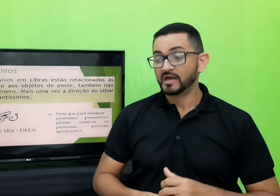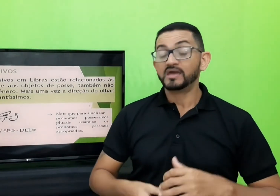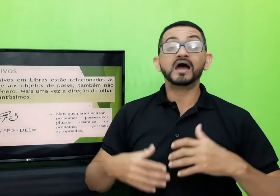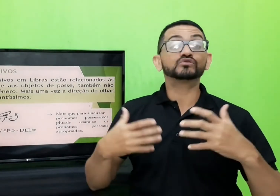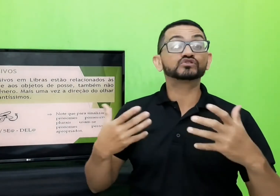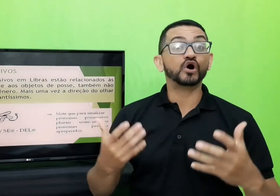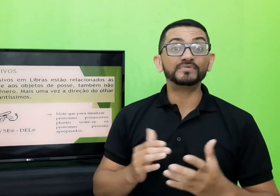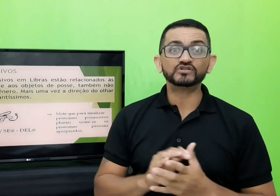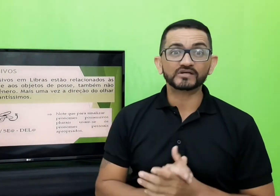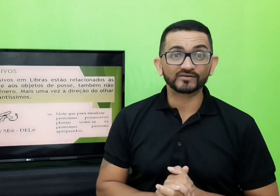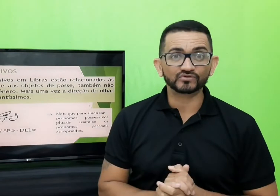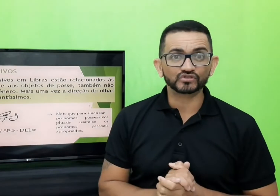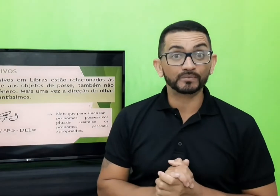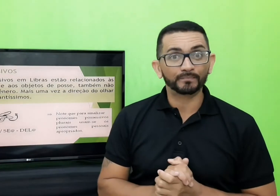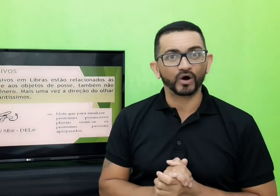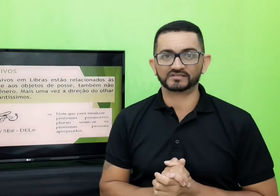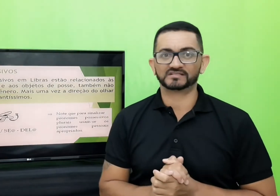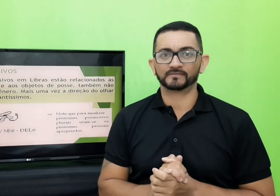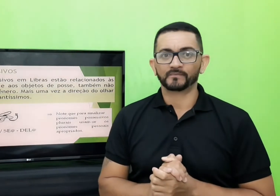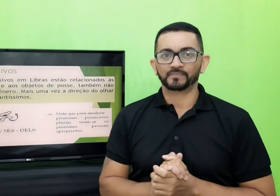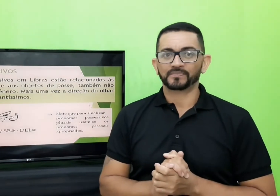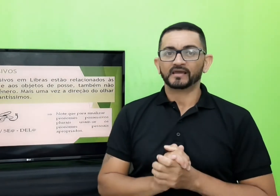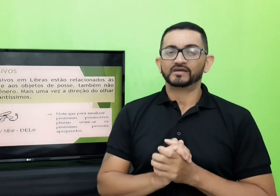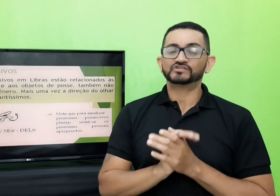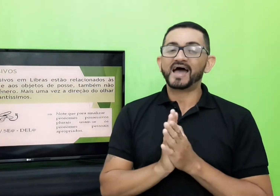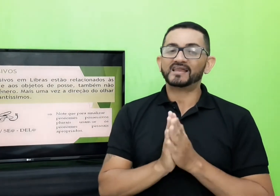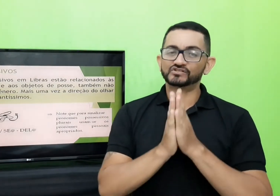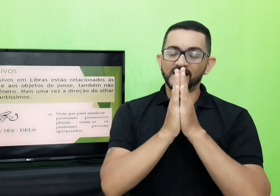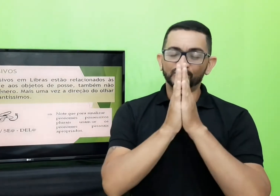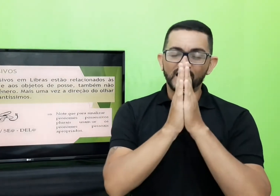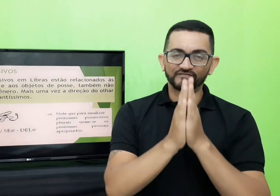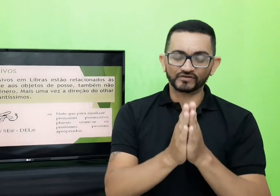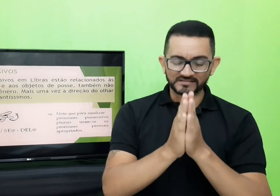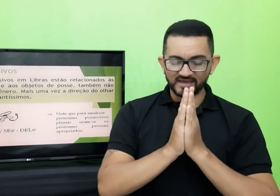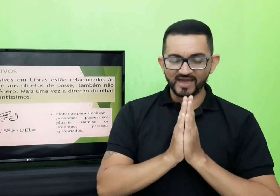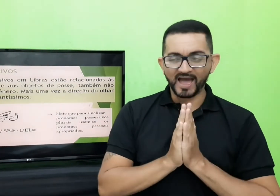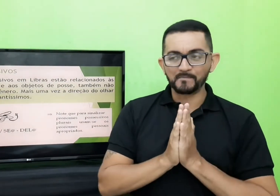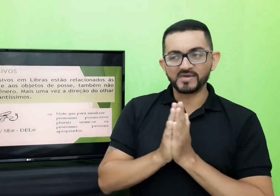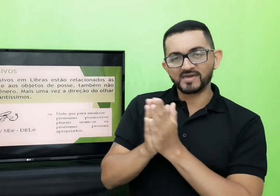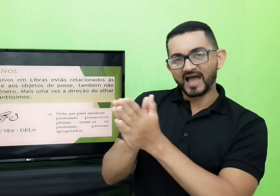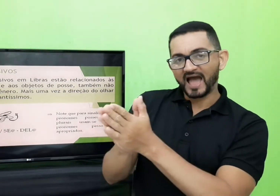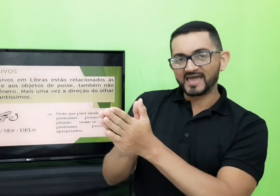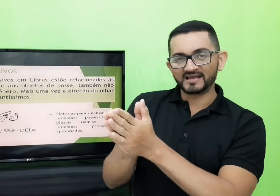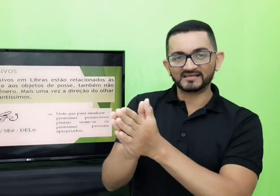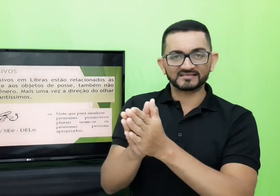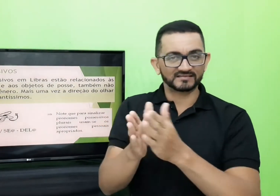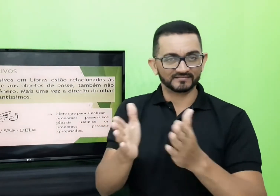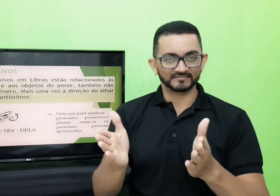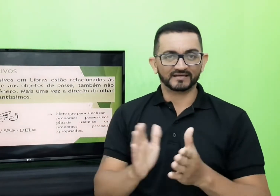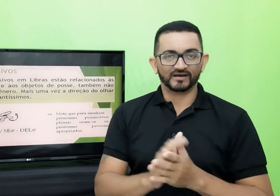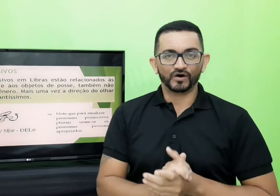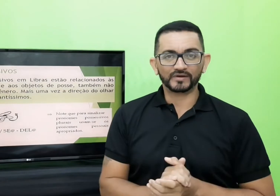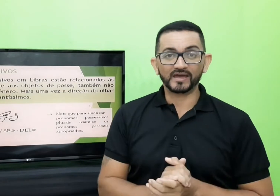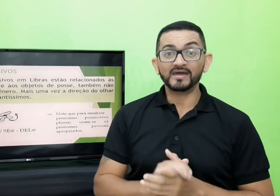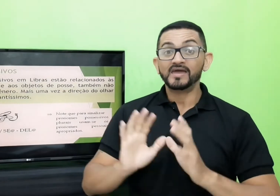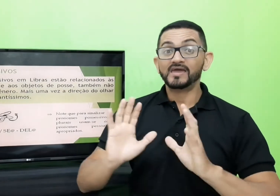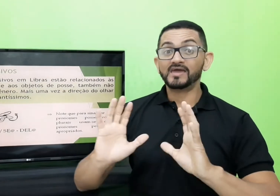e aos objetos de posse. Está relacionado a você, a mim, a eles, ok?